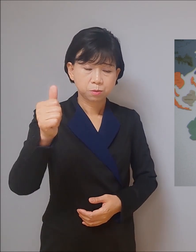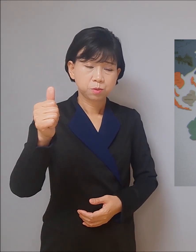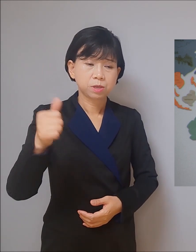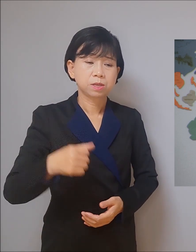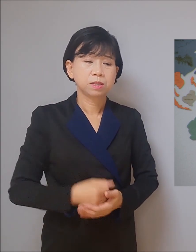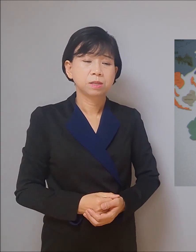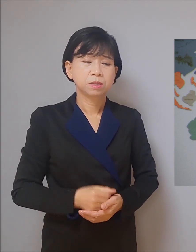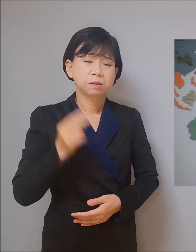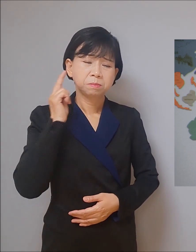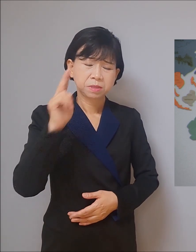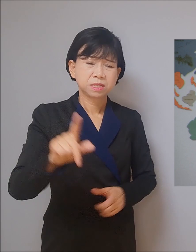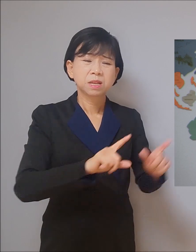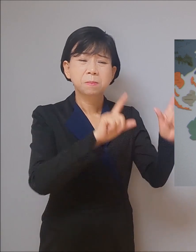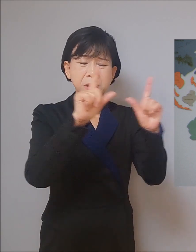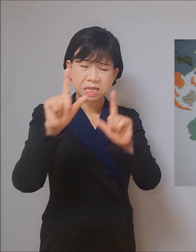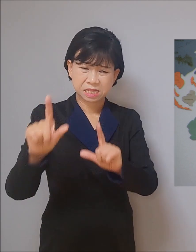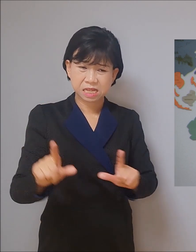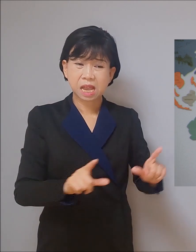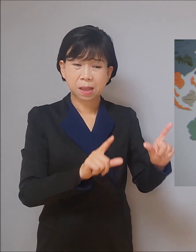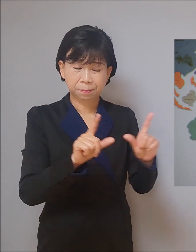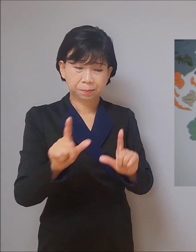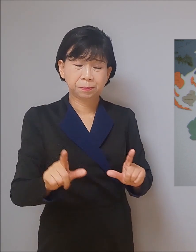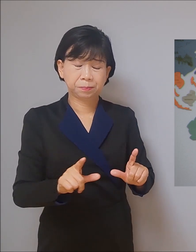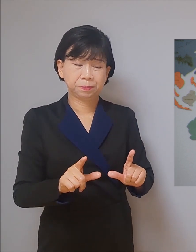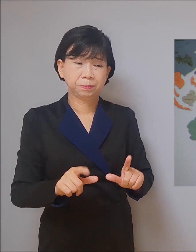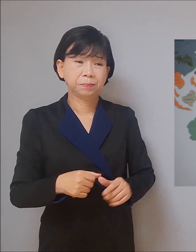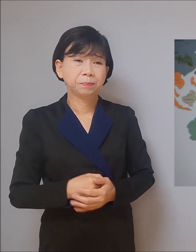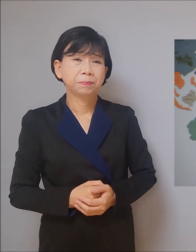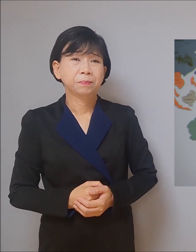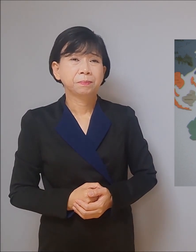이들의 비참한 인생을 굳이